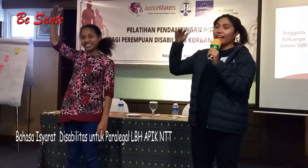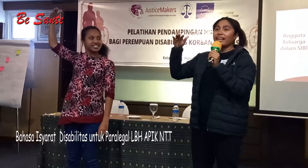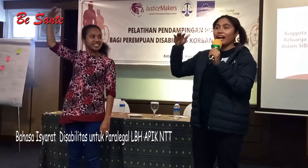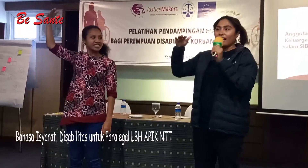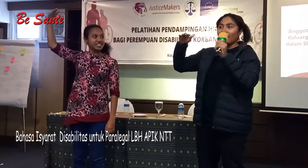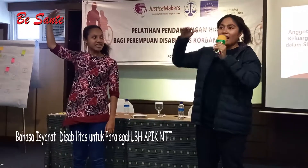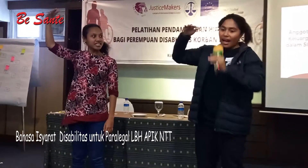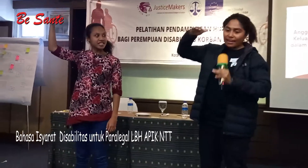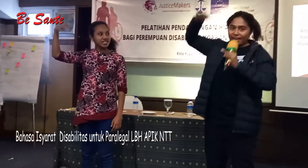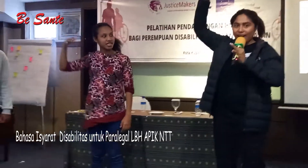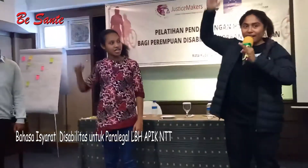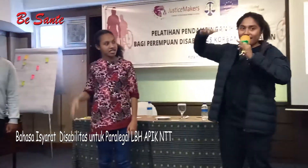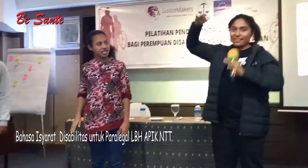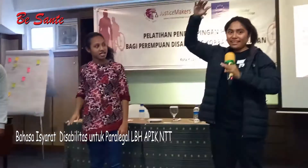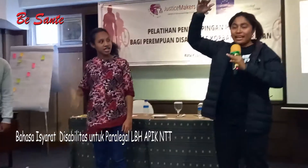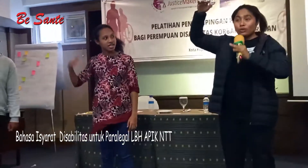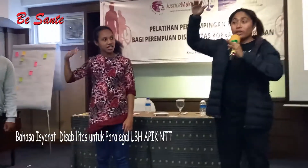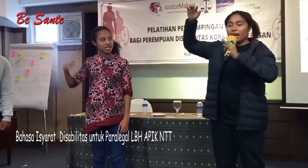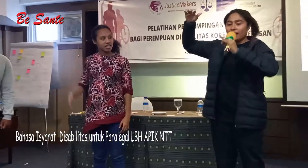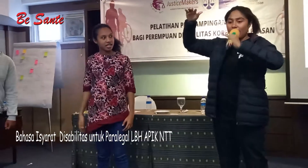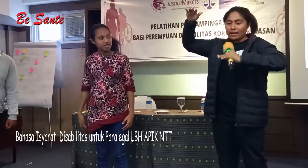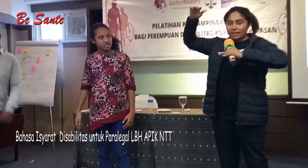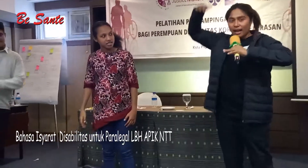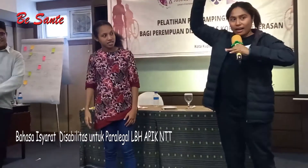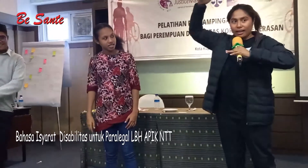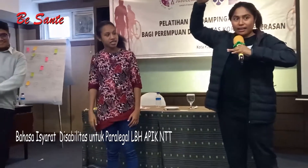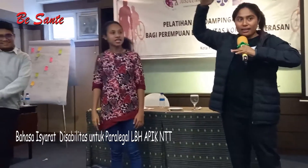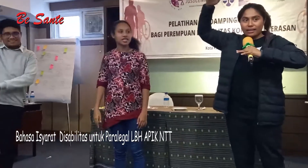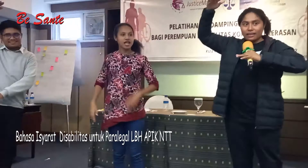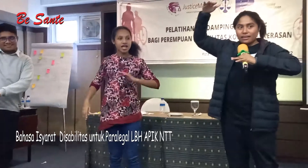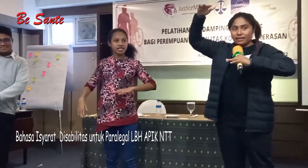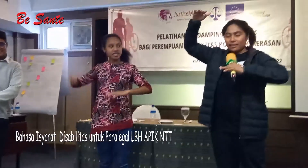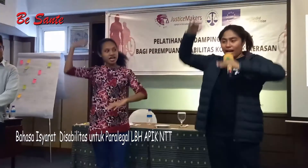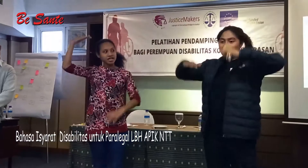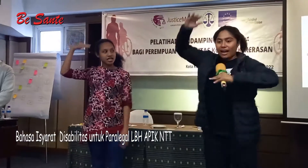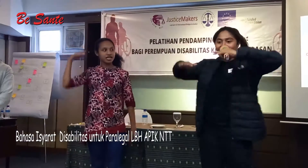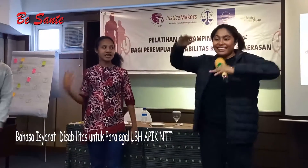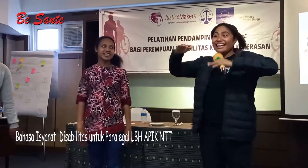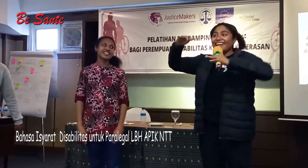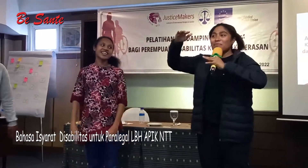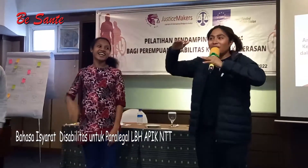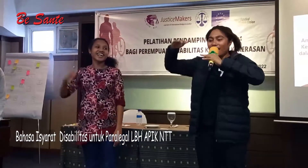Adik kakak. Adik kakak. Dua tangan, adik kakak. Ya, adik